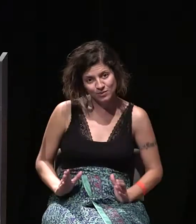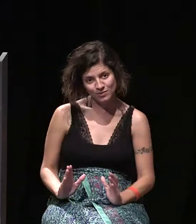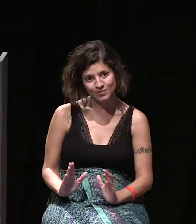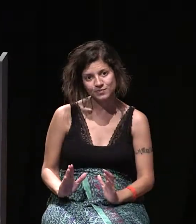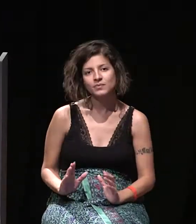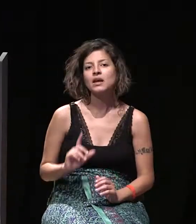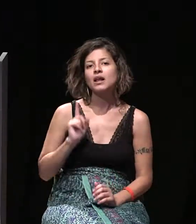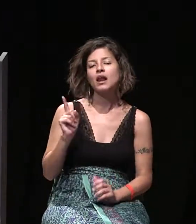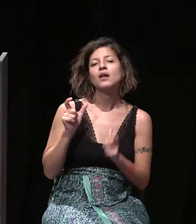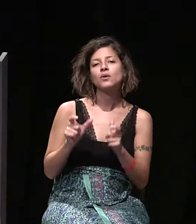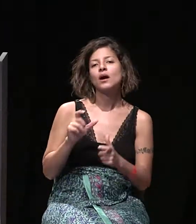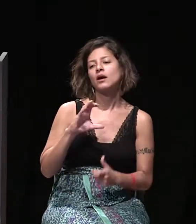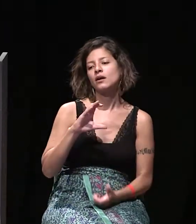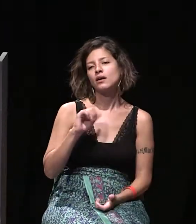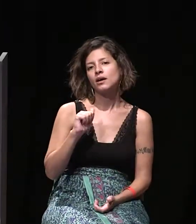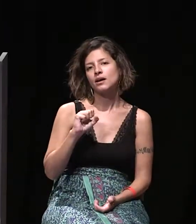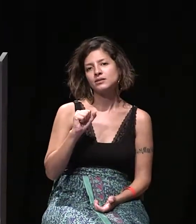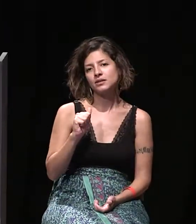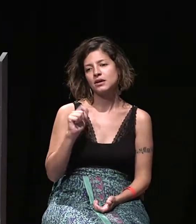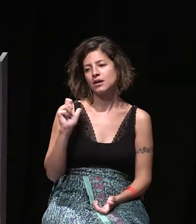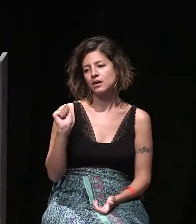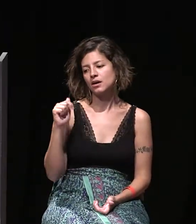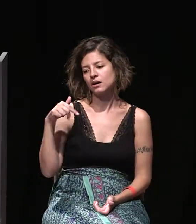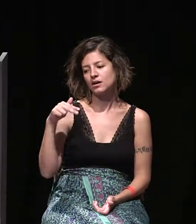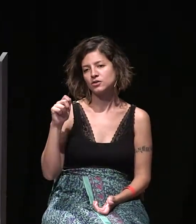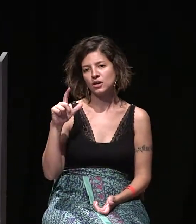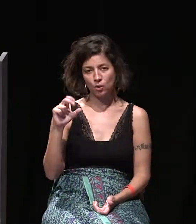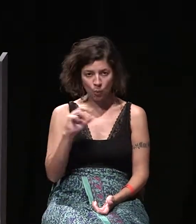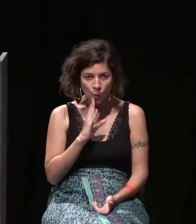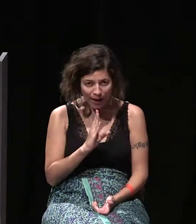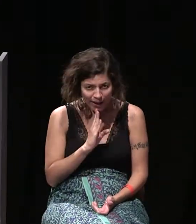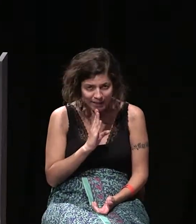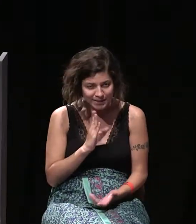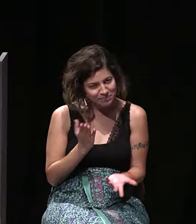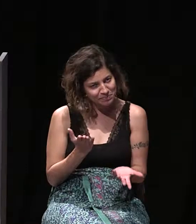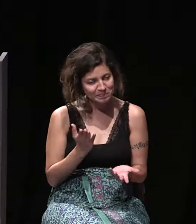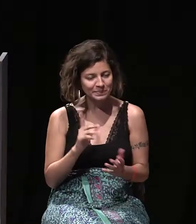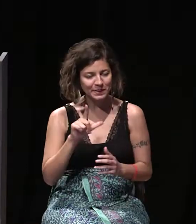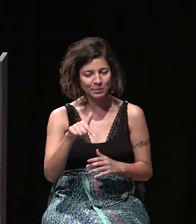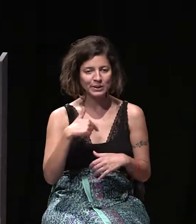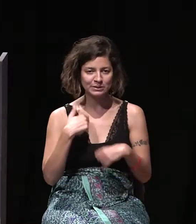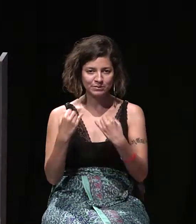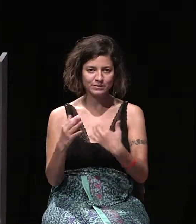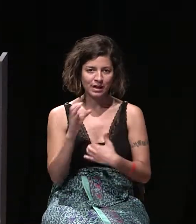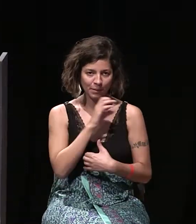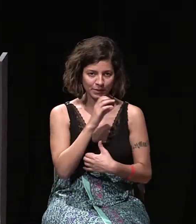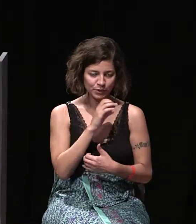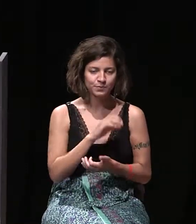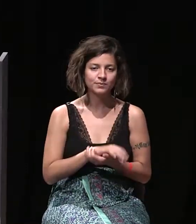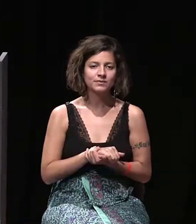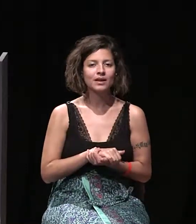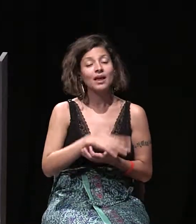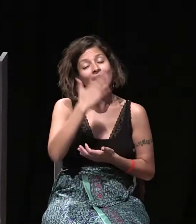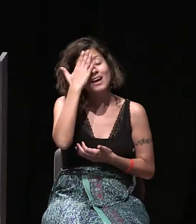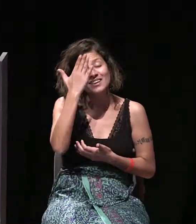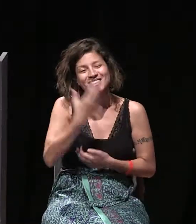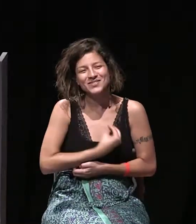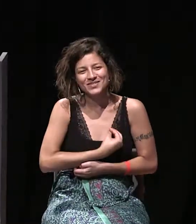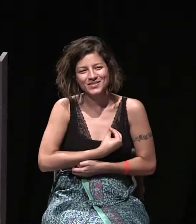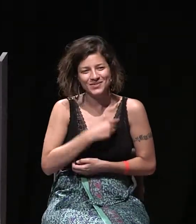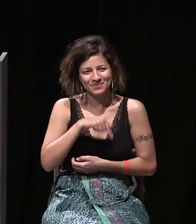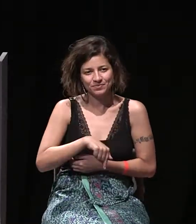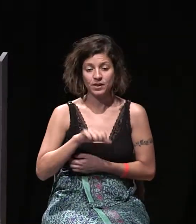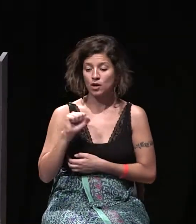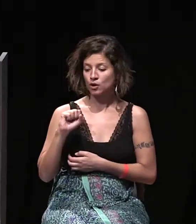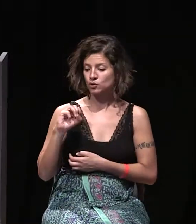conhecem. Mas antes de eu contar um pouquinho da casa, eu quero agradecer muito a oportunidade de estar aqui hoje, especialmente a Sofia